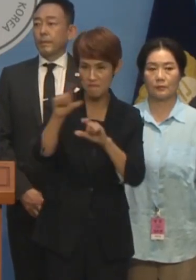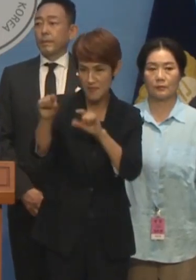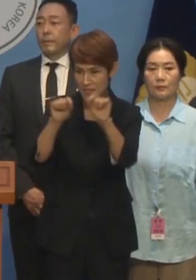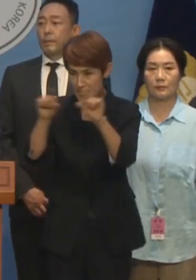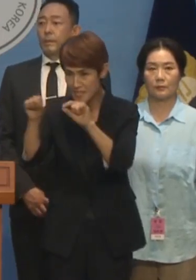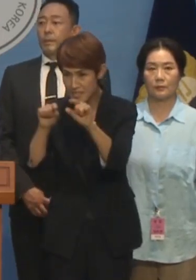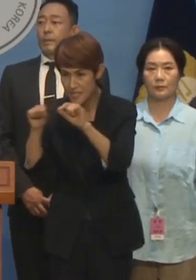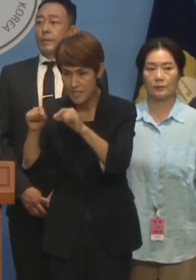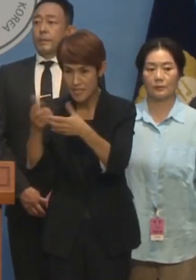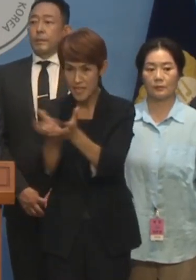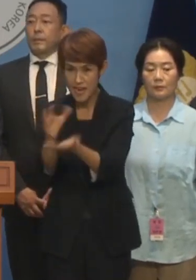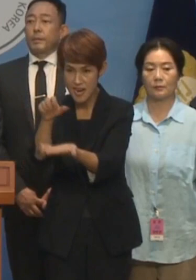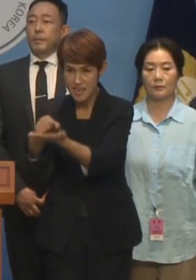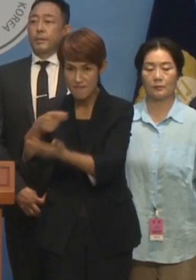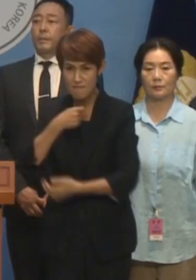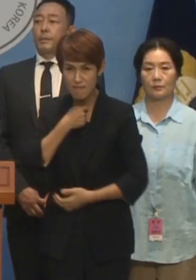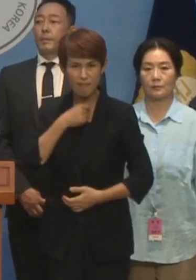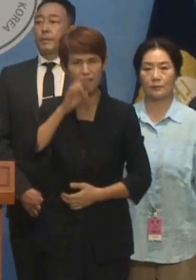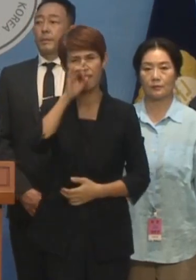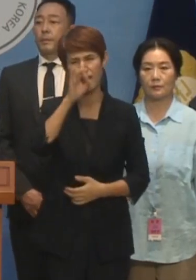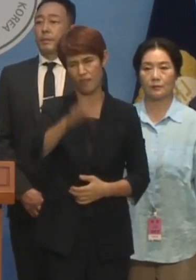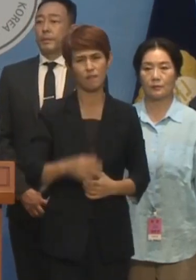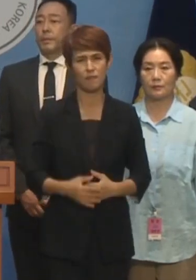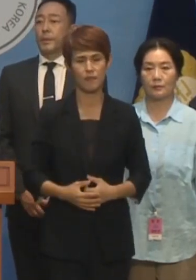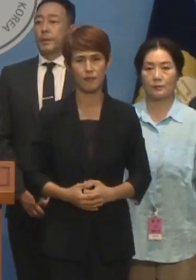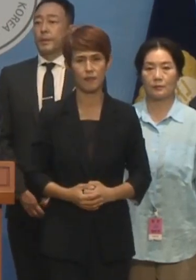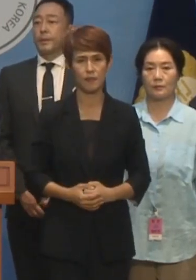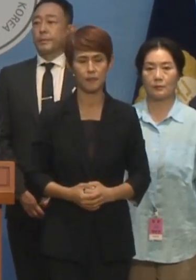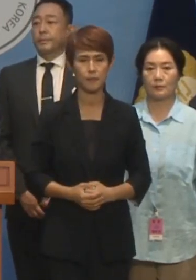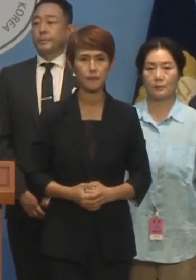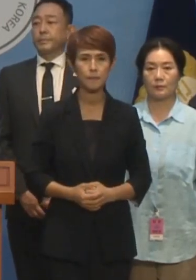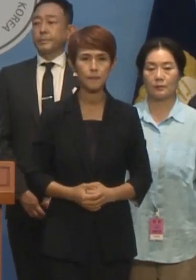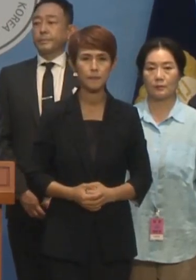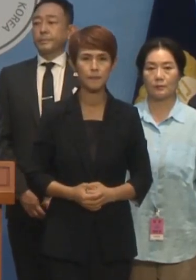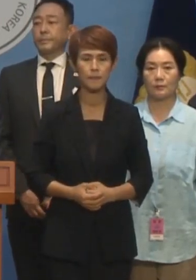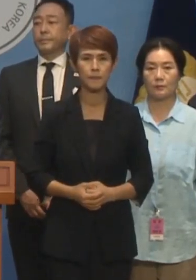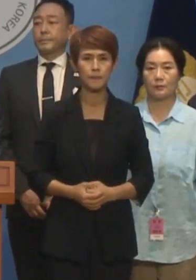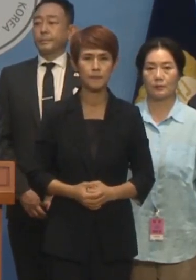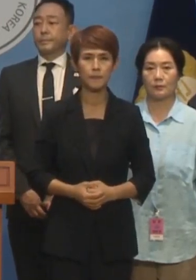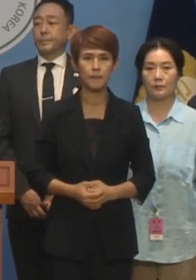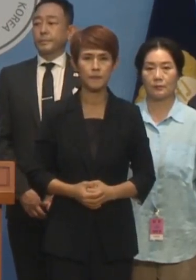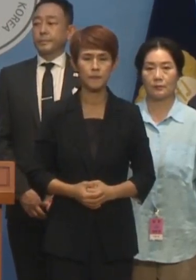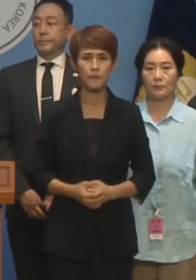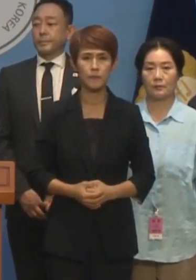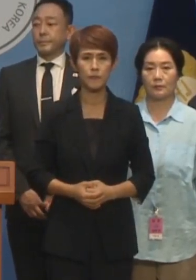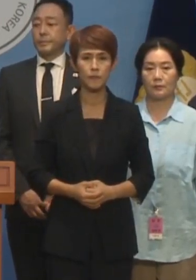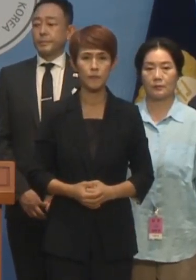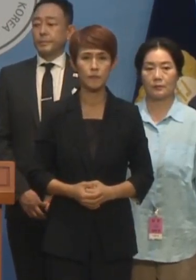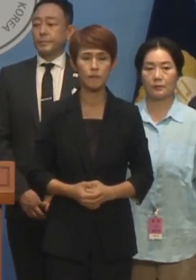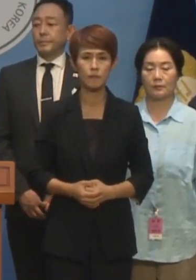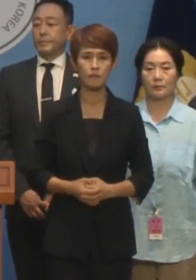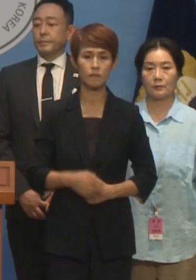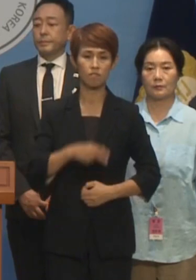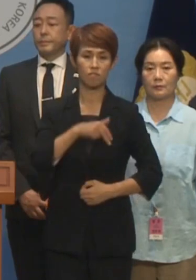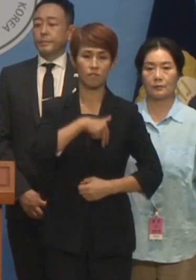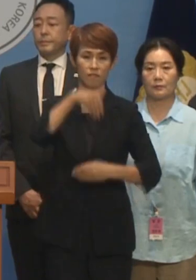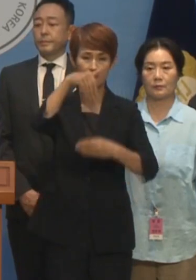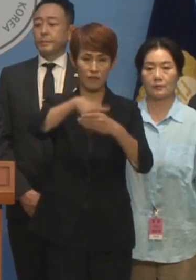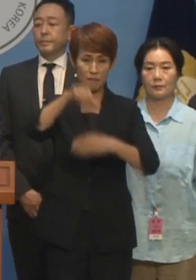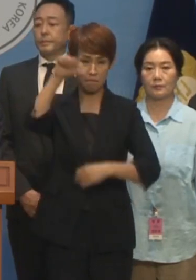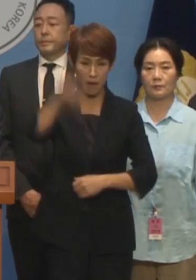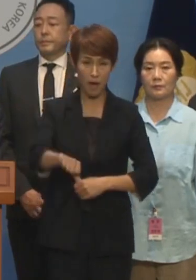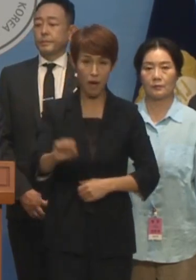당을 장악하려 해서는 절대 불가능한 일입니다. 사실상 총선 참패의